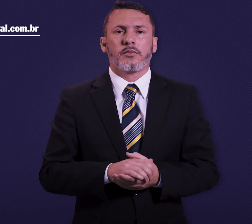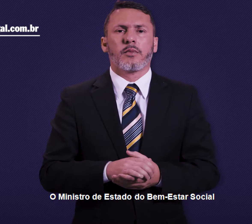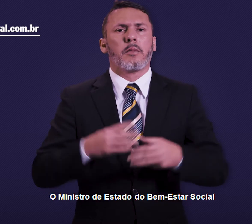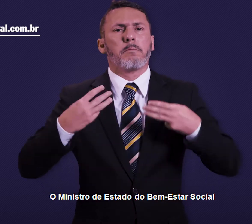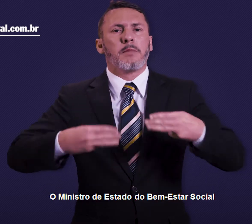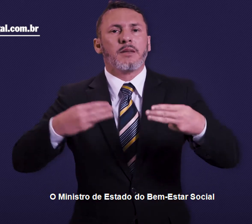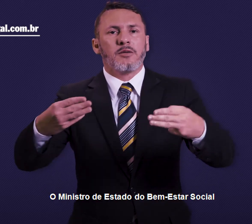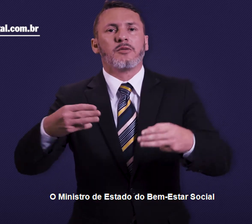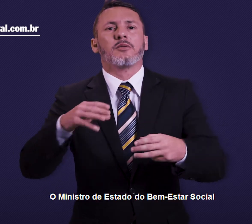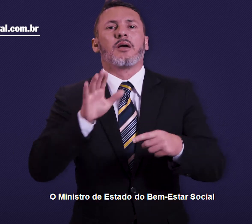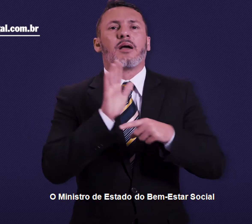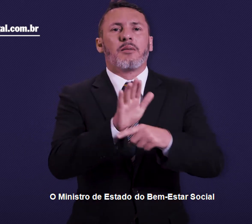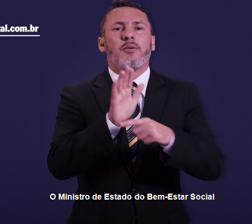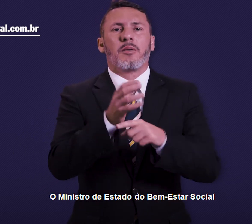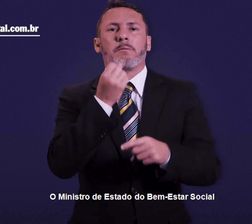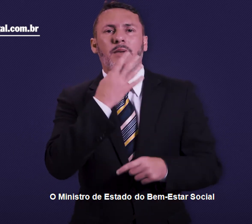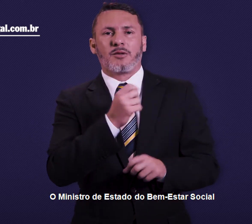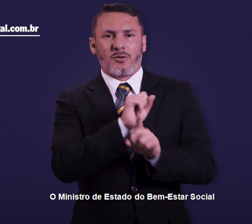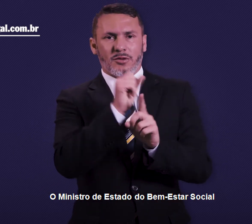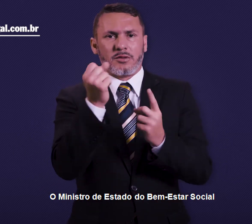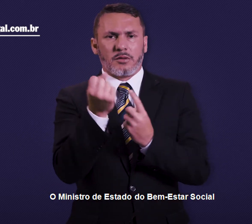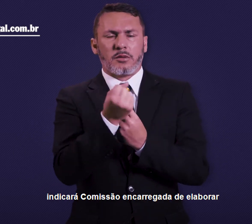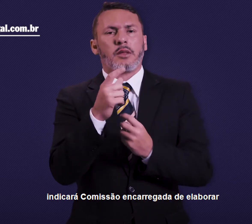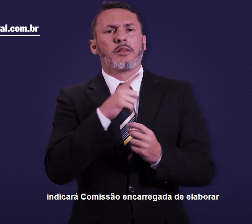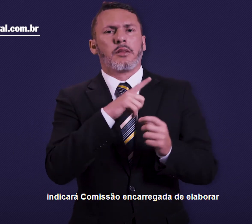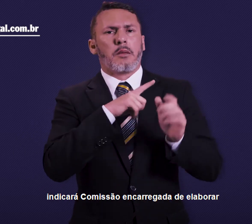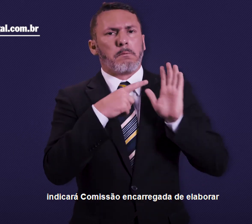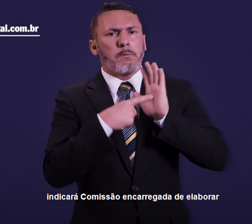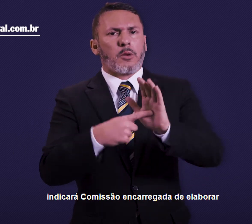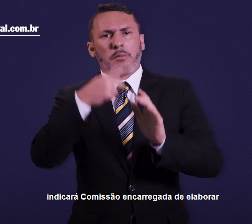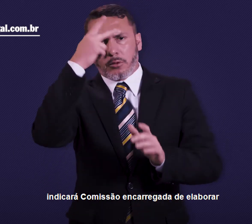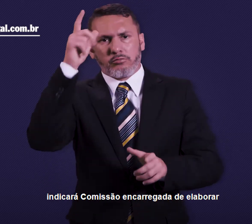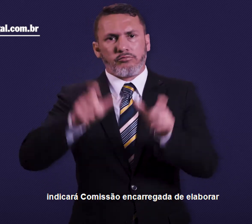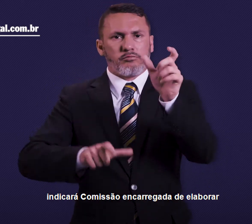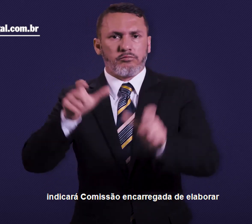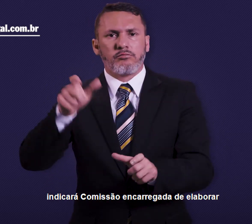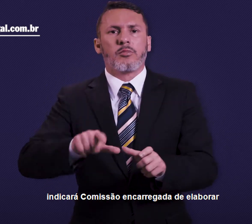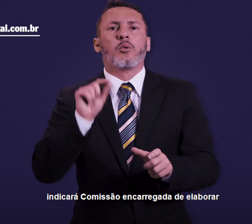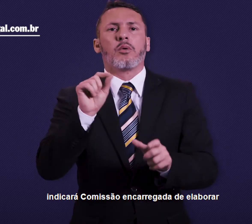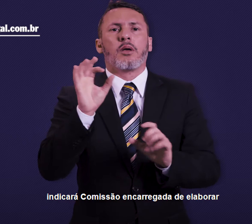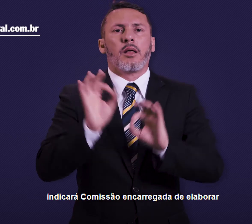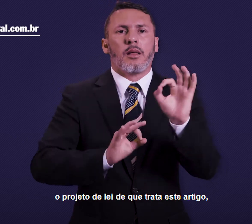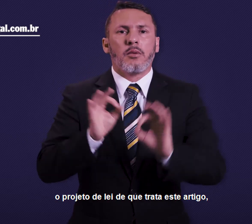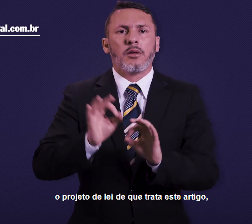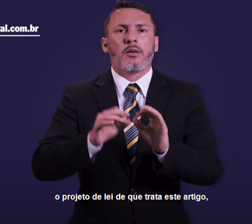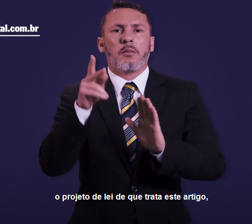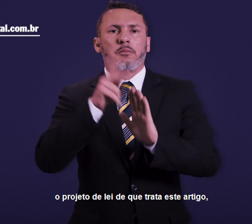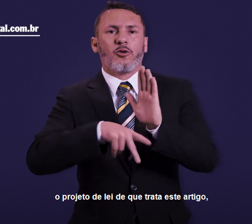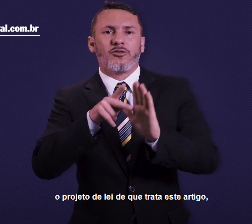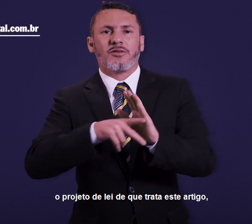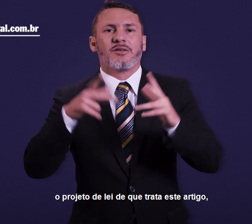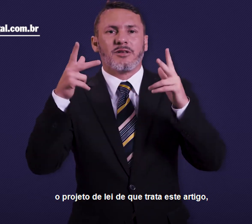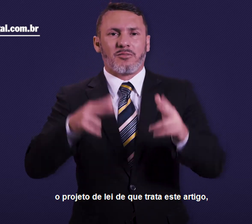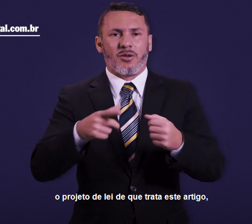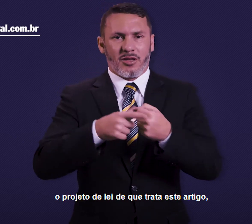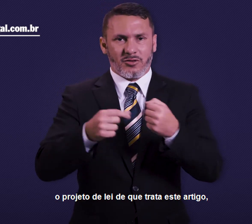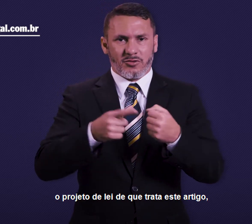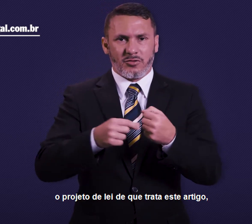O ministro de Estado do Bem-Estar Social indicará a comissão encarregada de elaborar o projeto de lei de que trata este